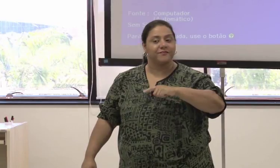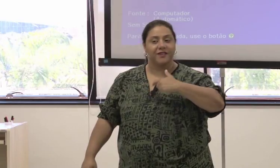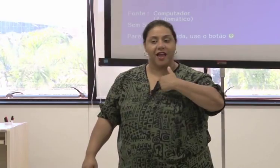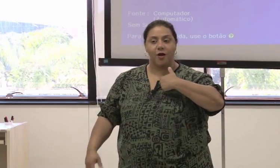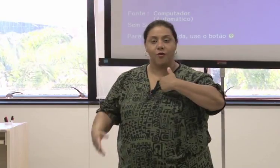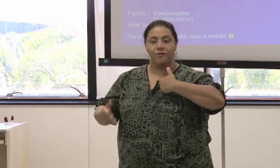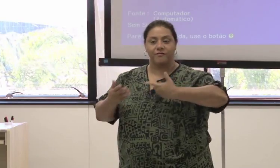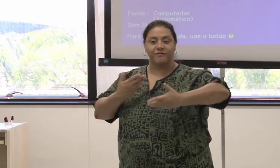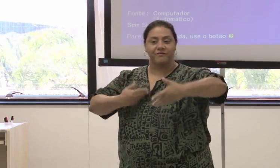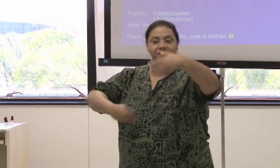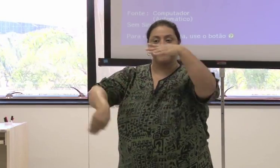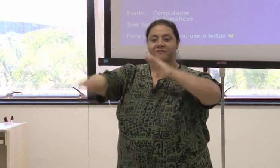Eu